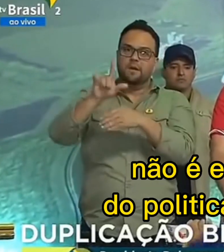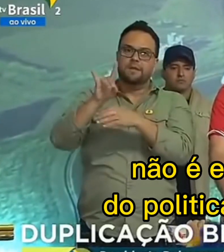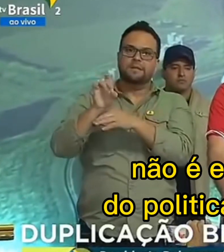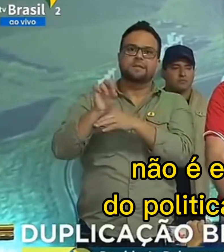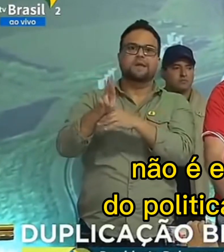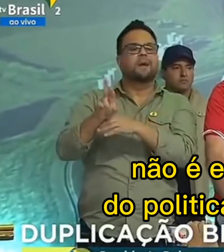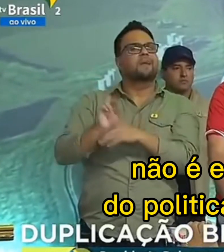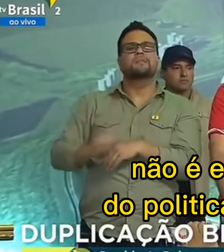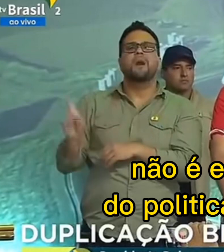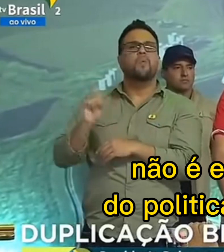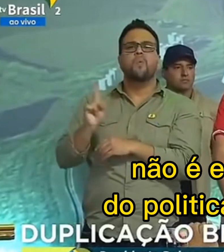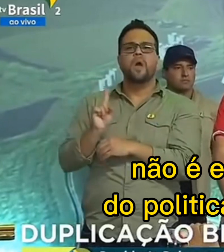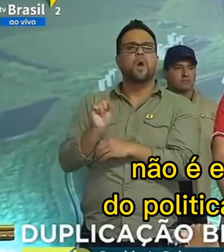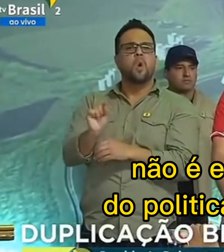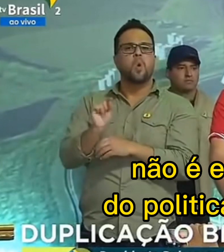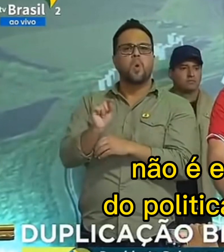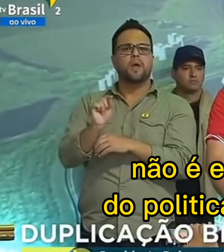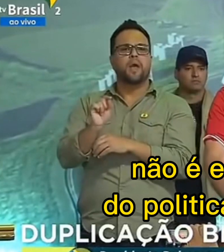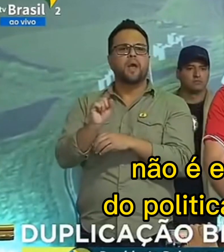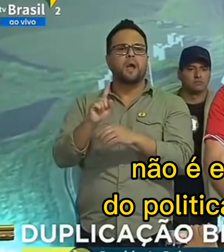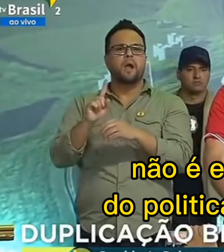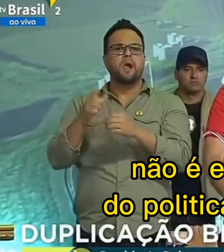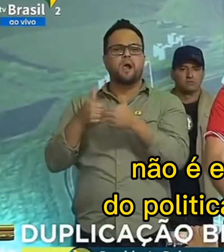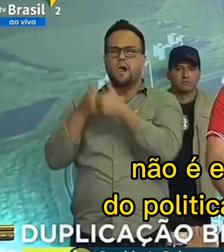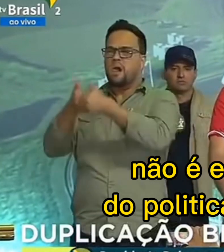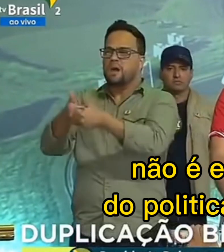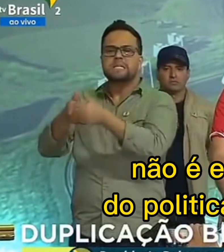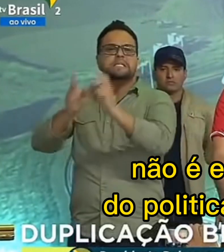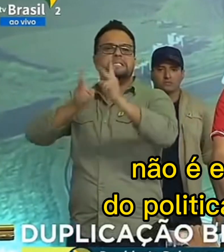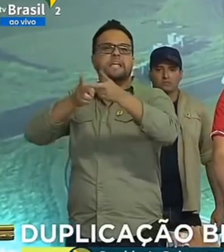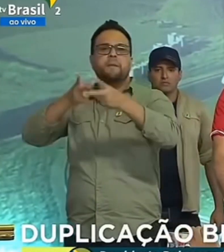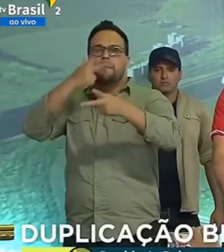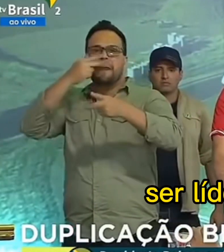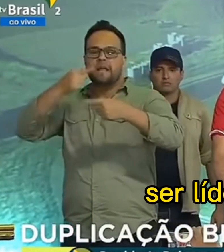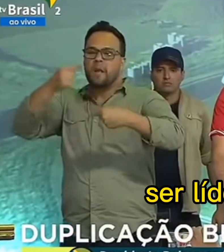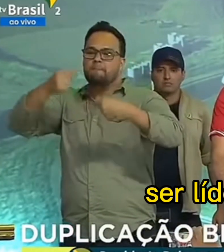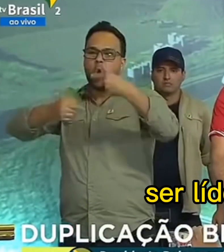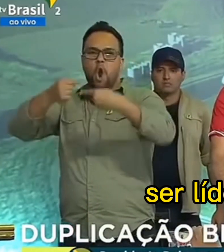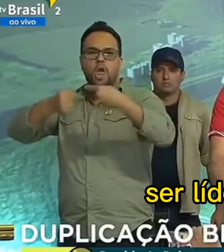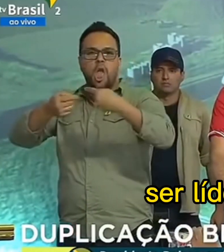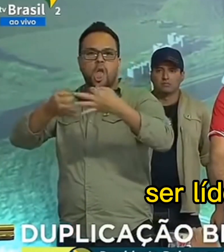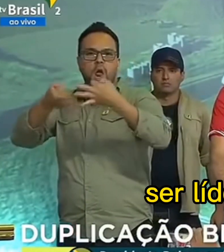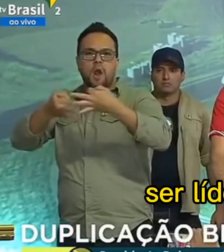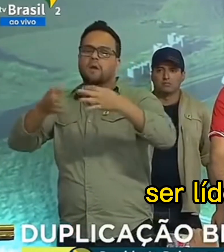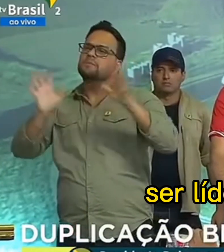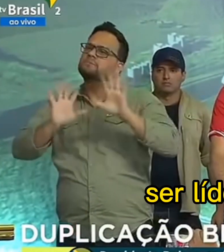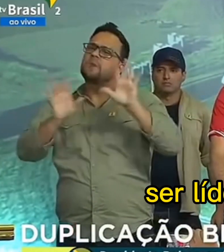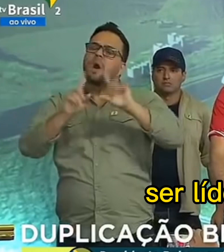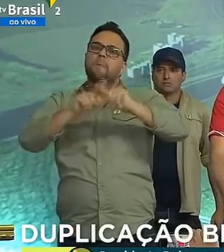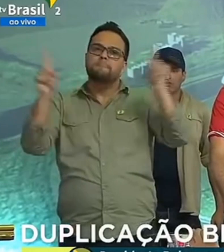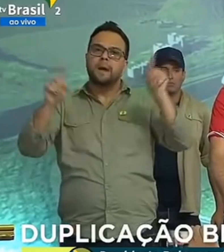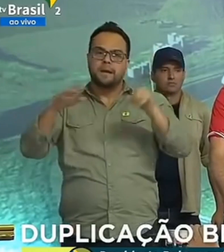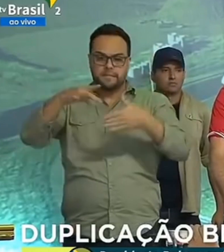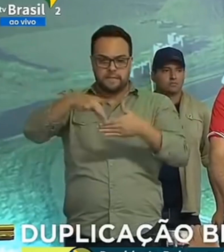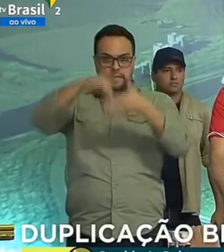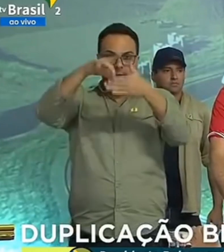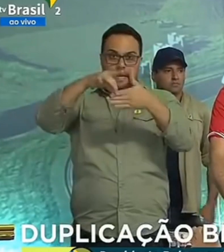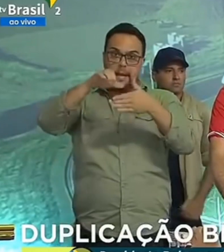não é estar ao lado do politicamente correto. Ser líder é decidir,